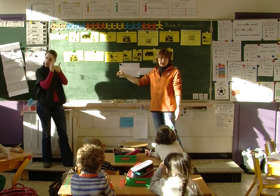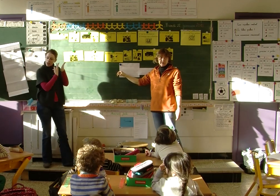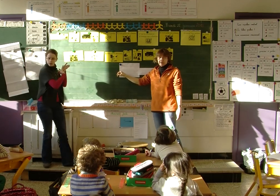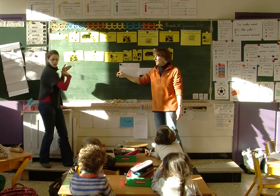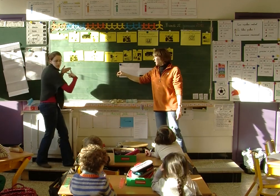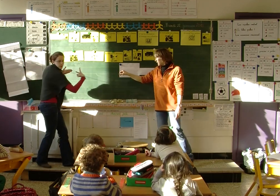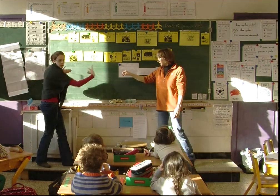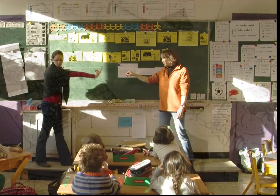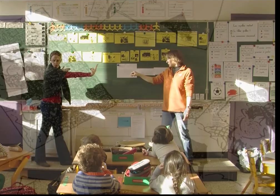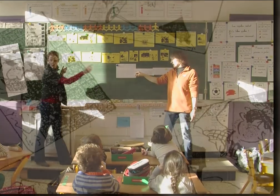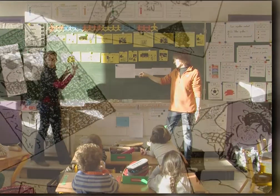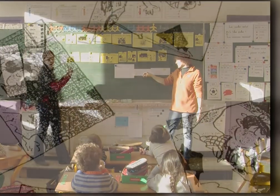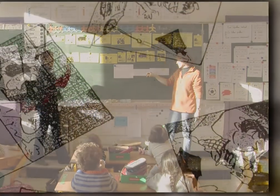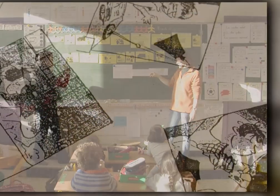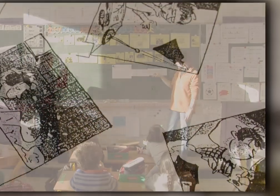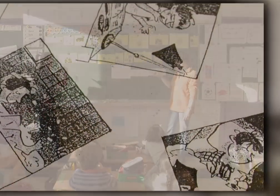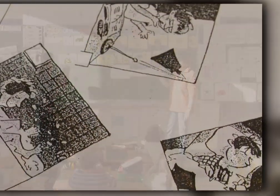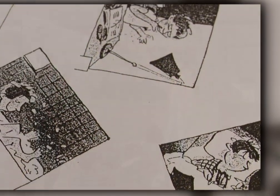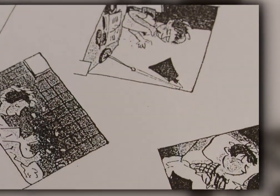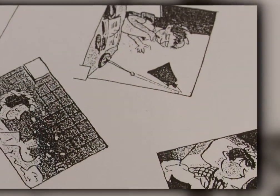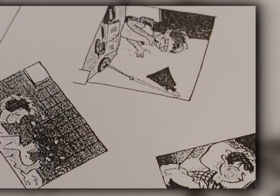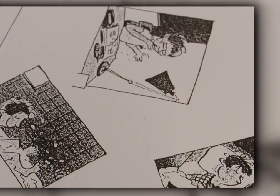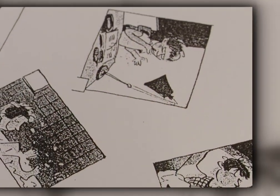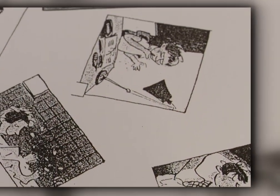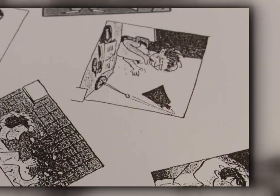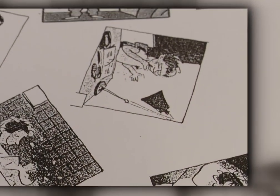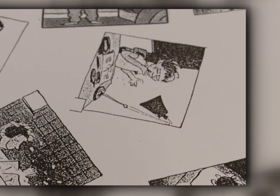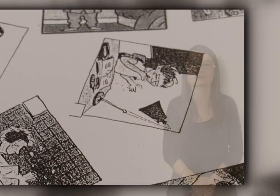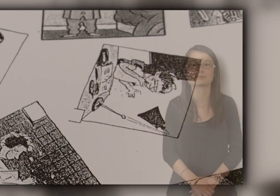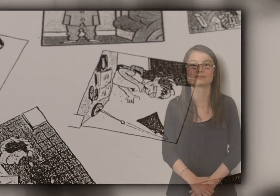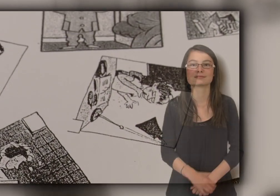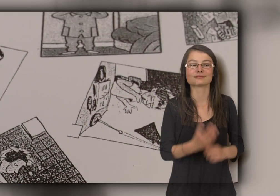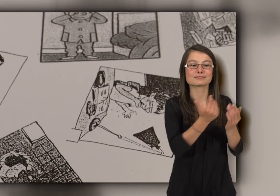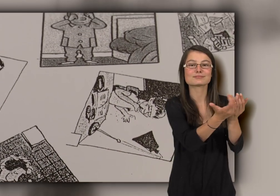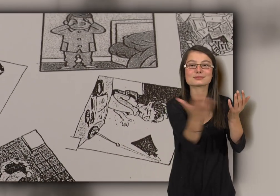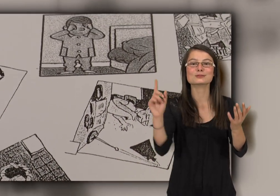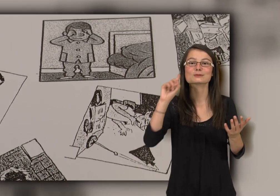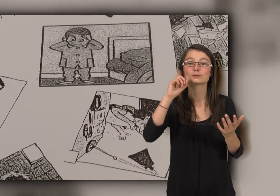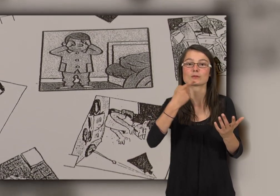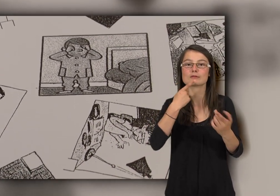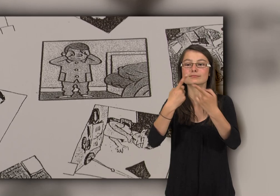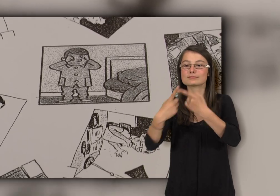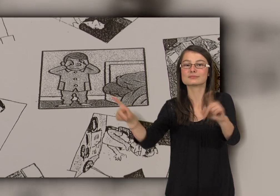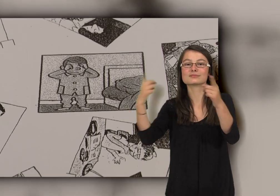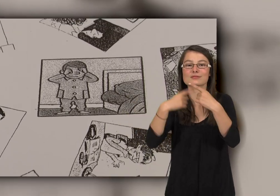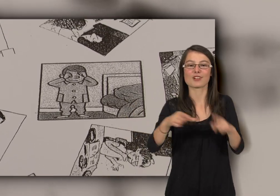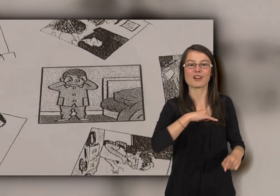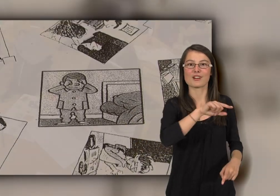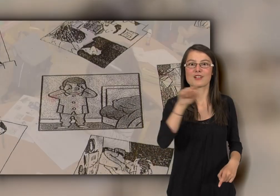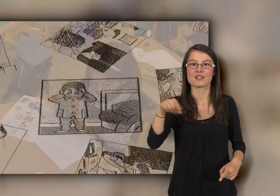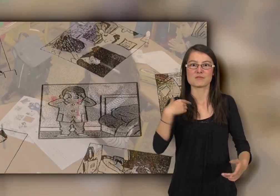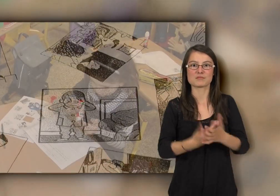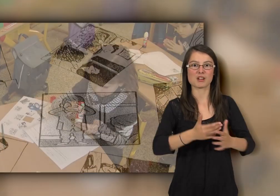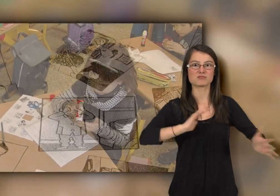je discute sans aucun effort. Sans langue des signes, je n'ai pas accès à la culture sourde. C'est donc important pour moi. Et le